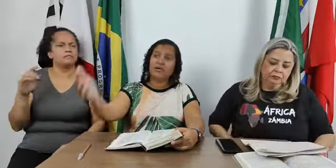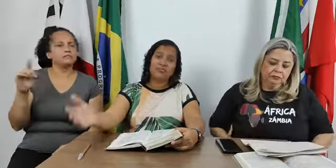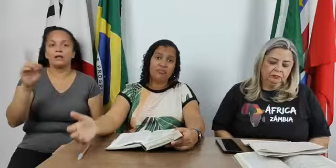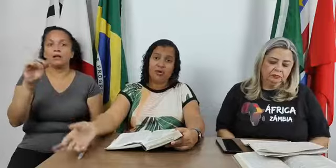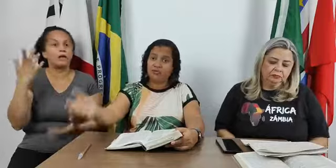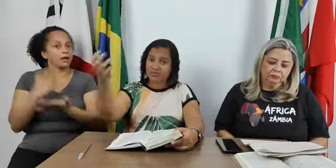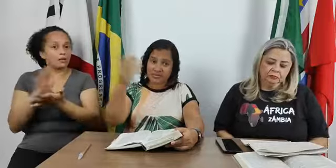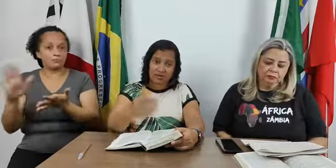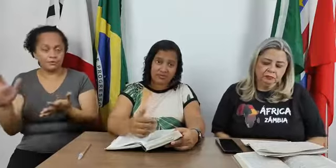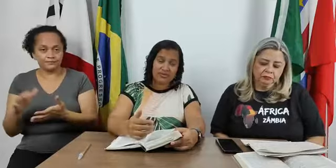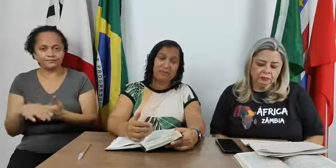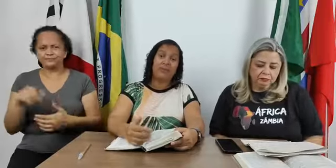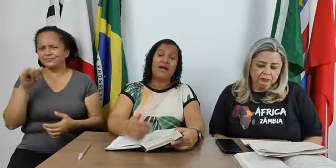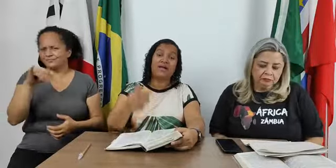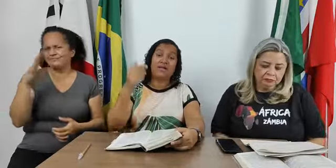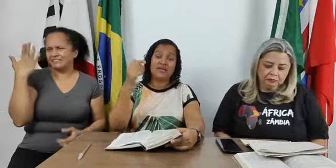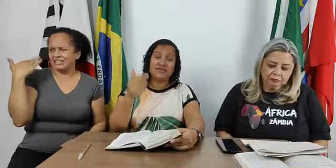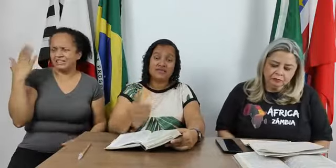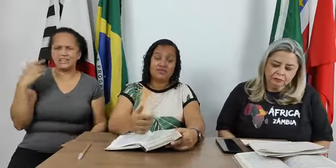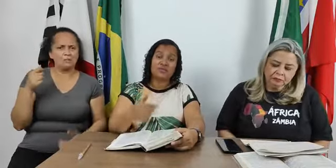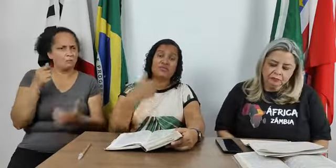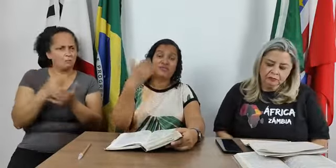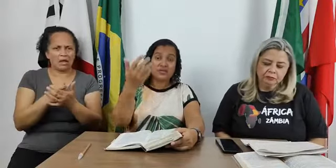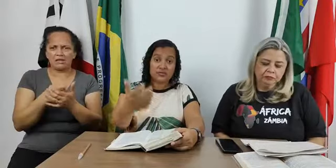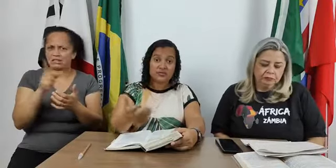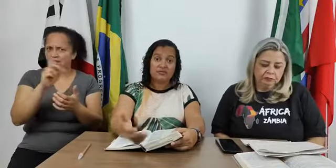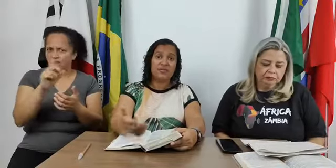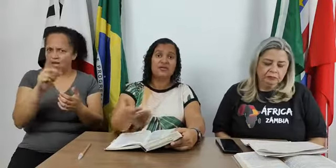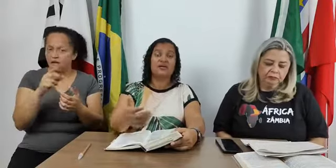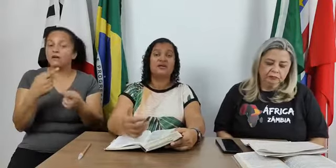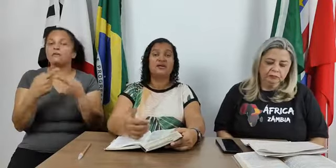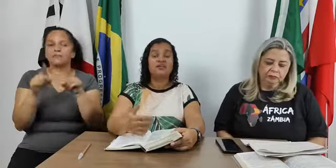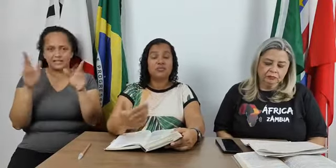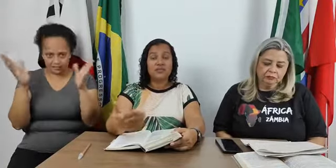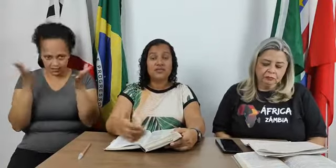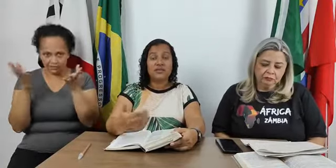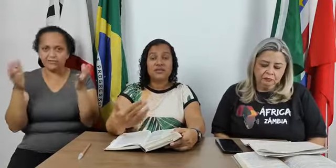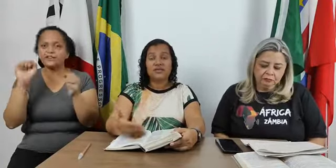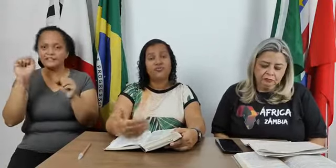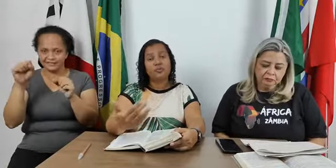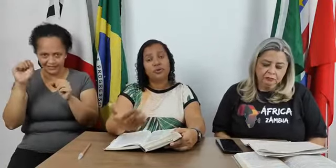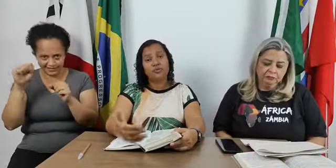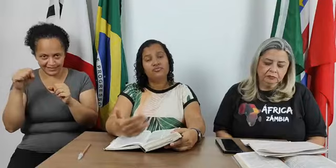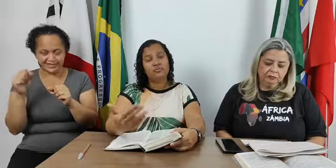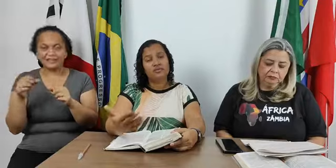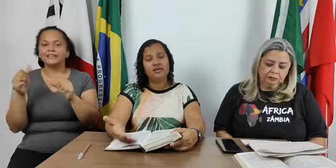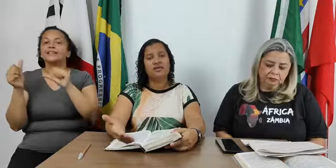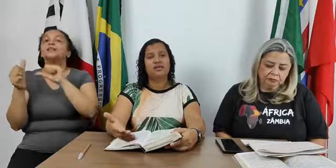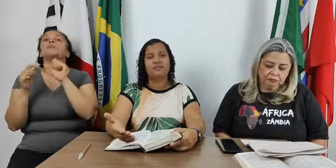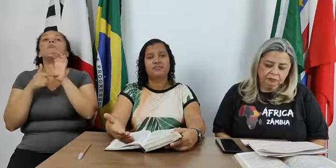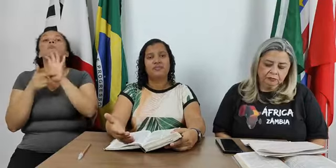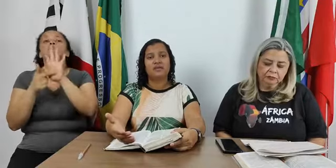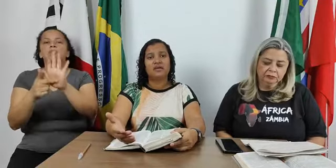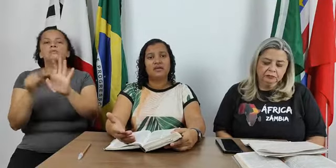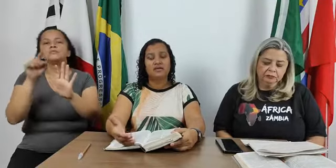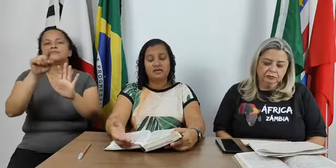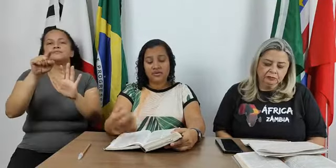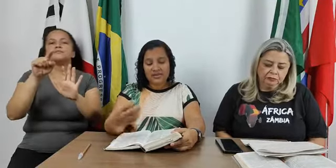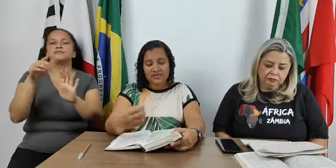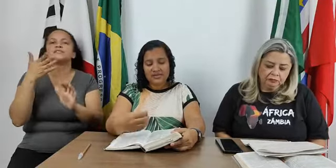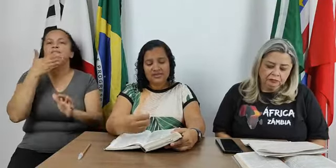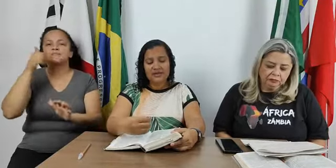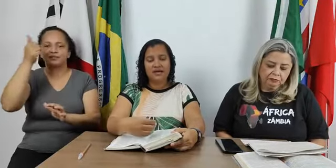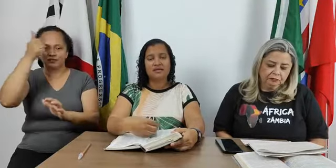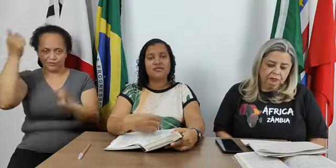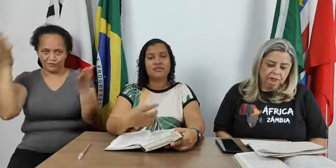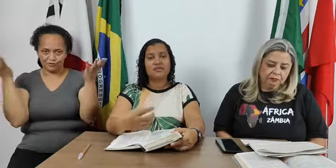que não pagava impostos, mas agora você paga, essa sua ação testifica da mudança que Cristo operou em você. Então,